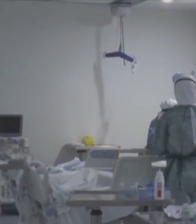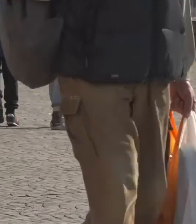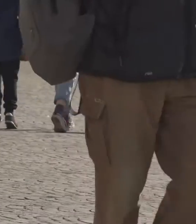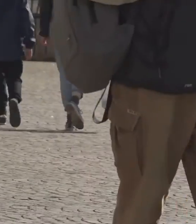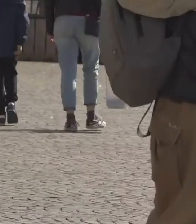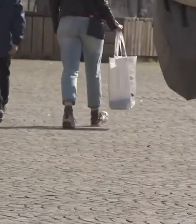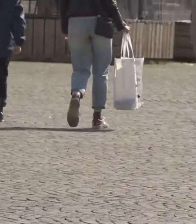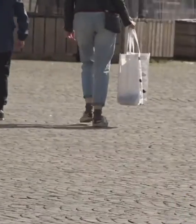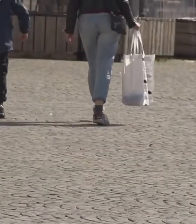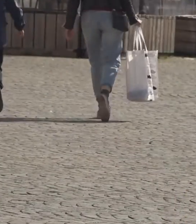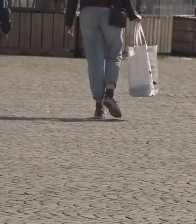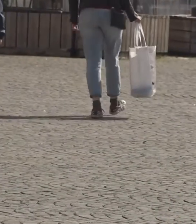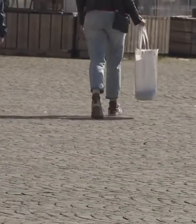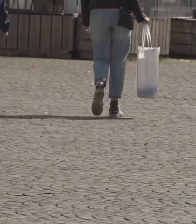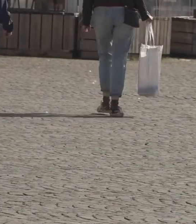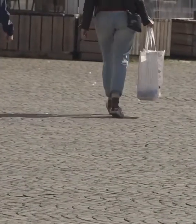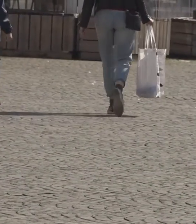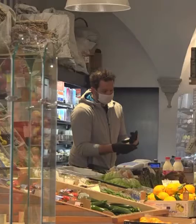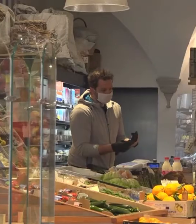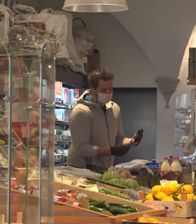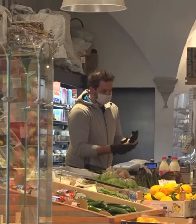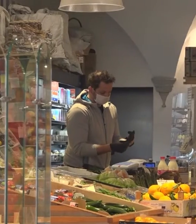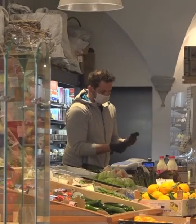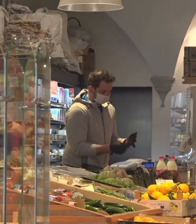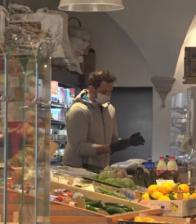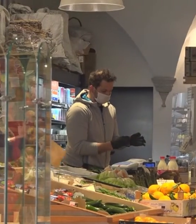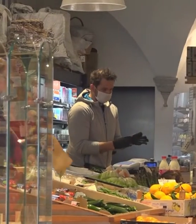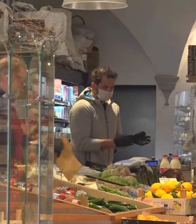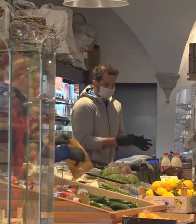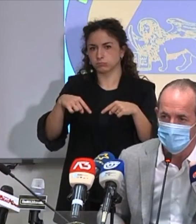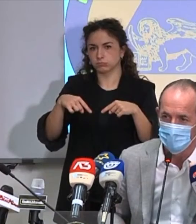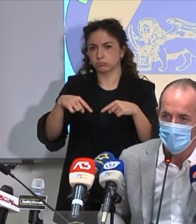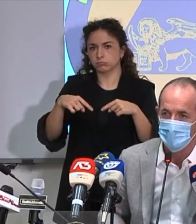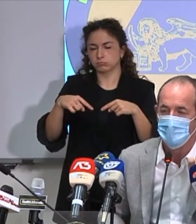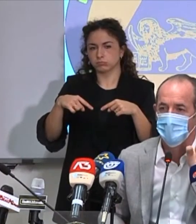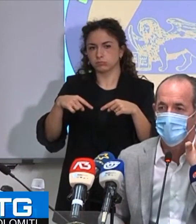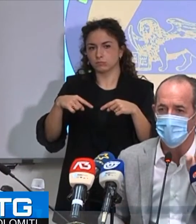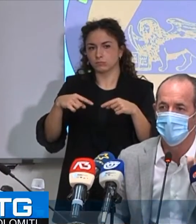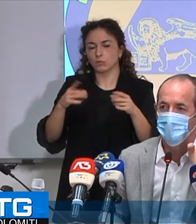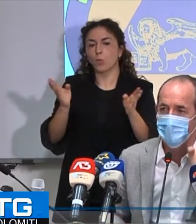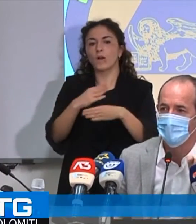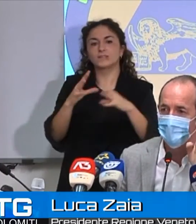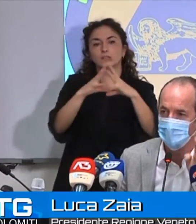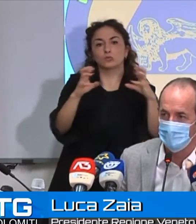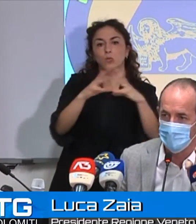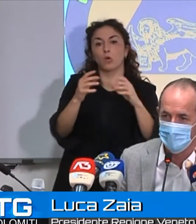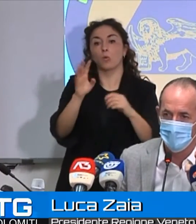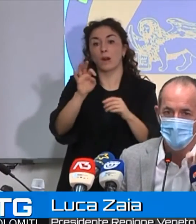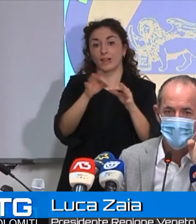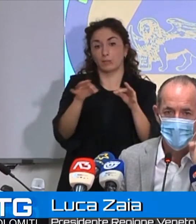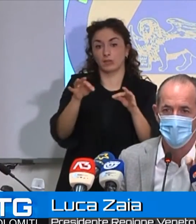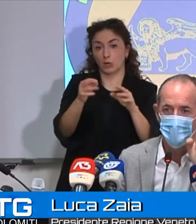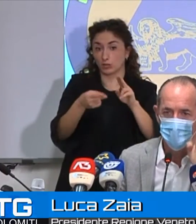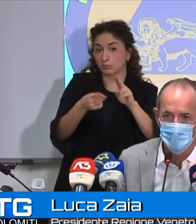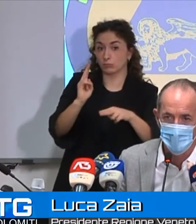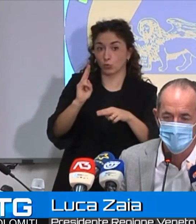razionalizzare la misura per quanto riguarda i clienti negli esercizi commerciali. Tutte le strutture con più di 40 metri quadri